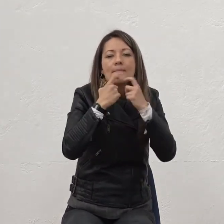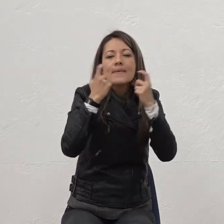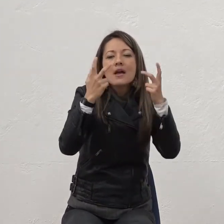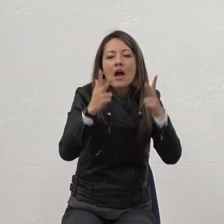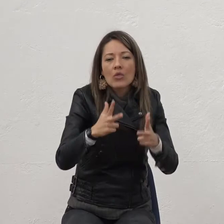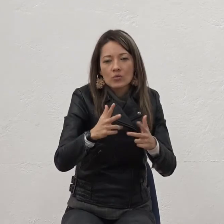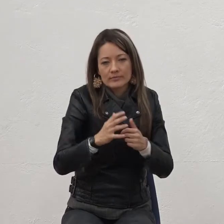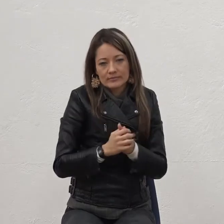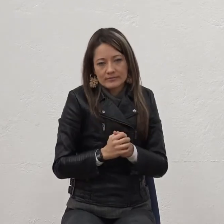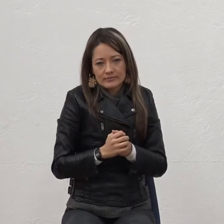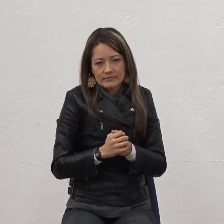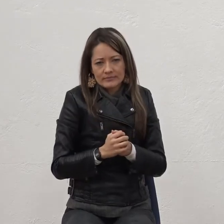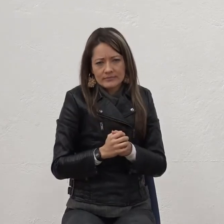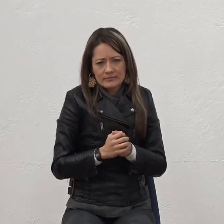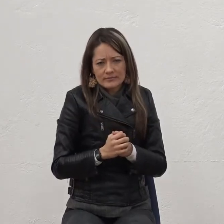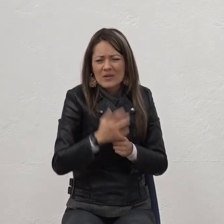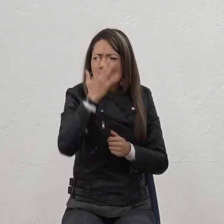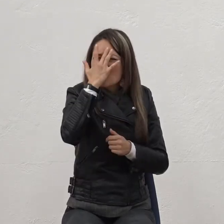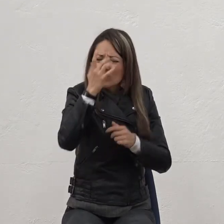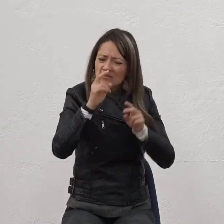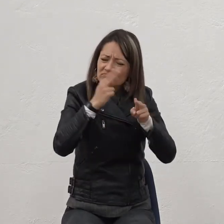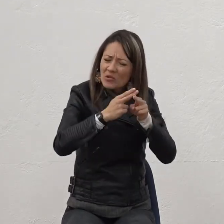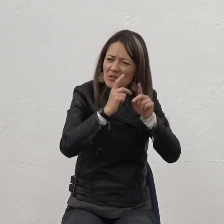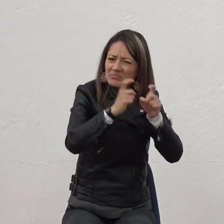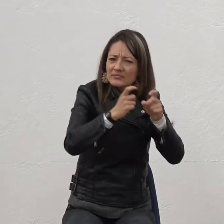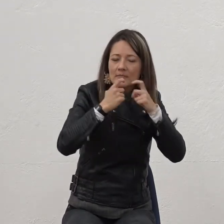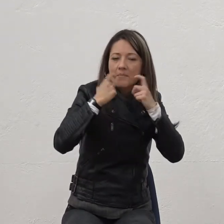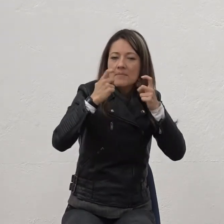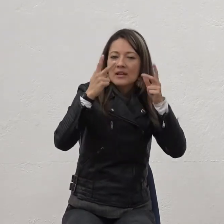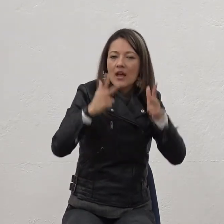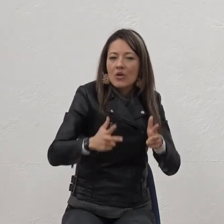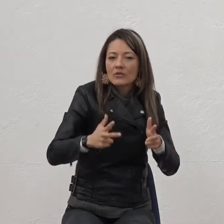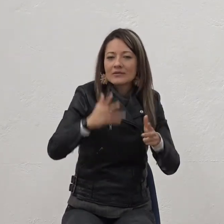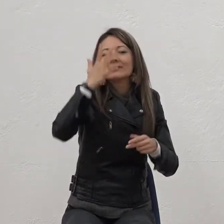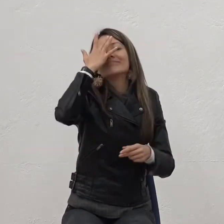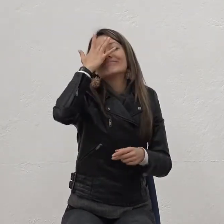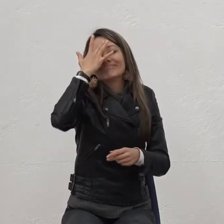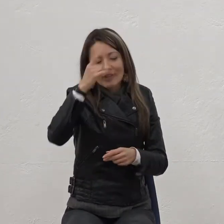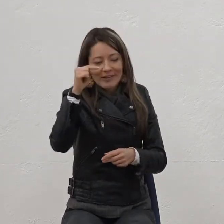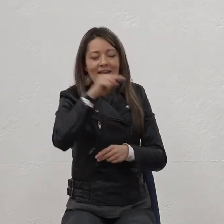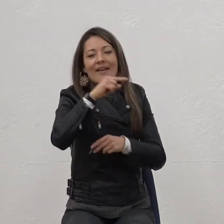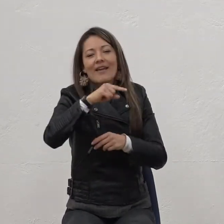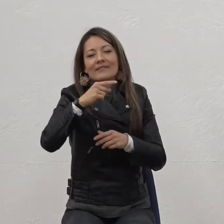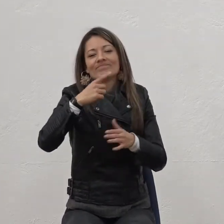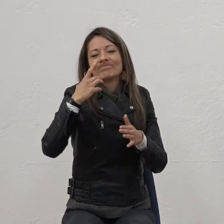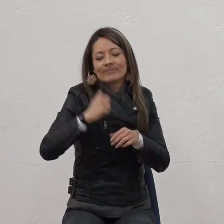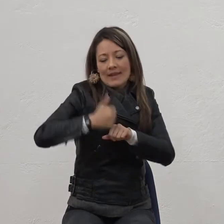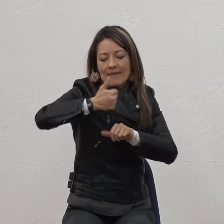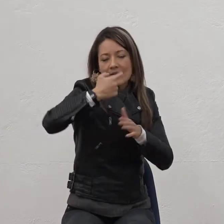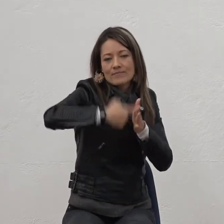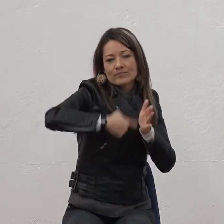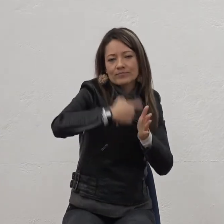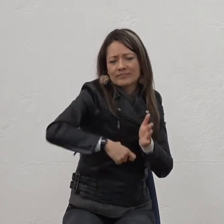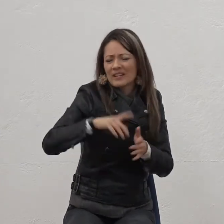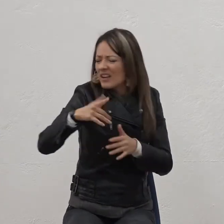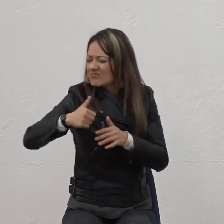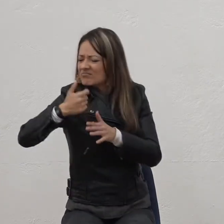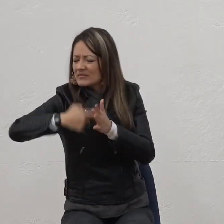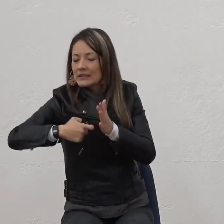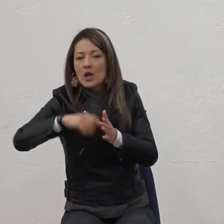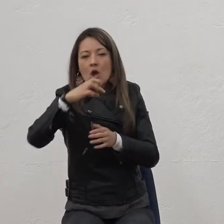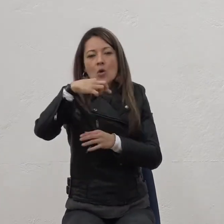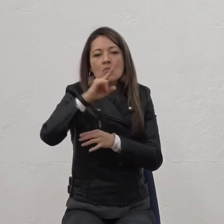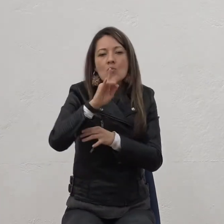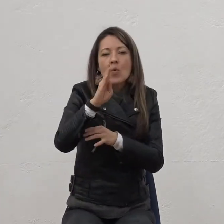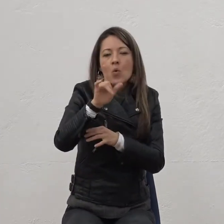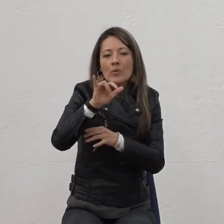Murmuraban. ¿Por qué lo llamaban pecador? Por ser publicano. ¿Pero quién era el publicano? Le voy a pedir que